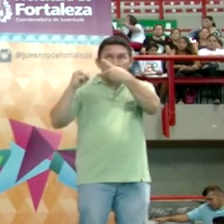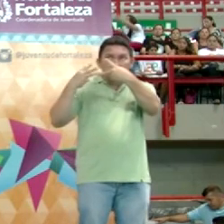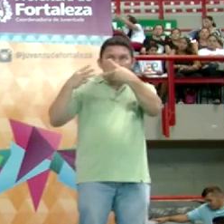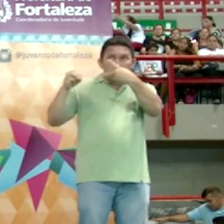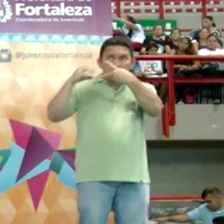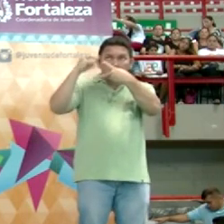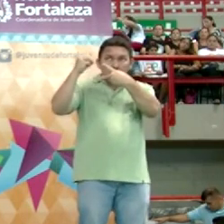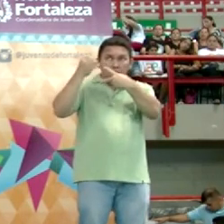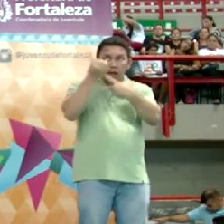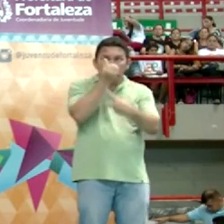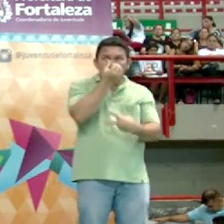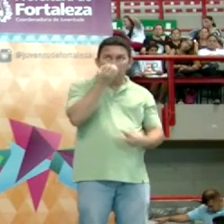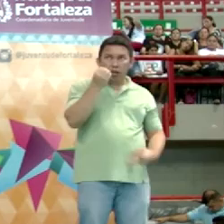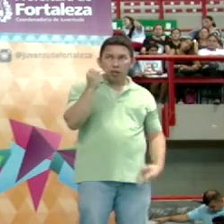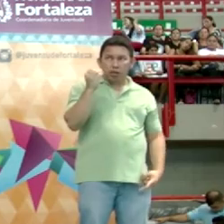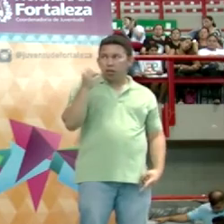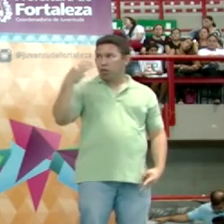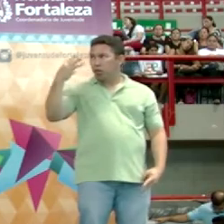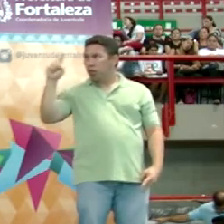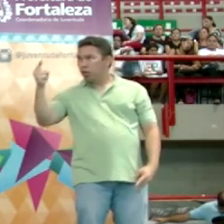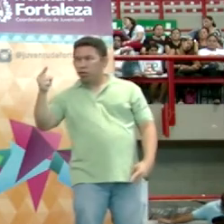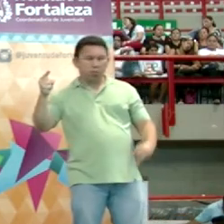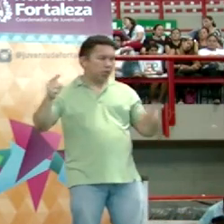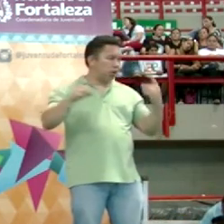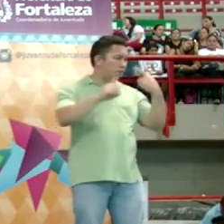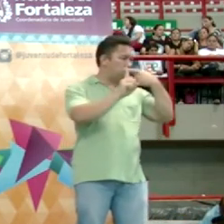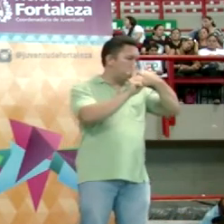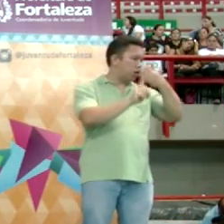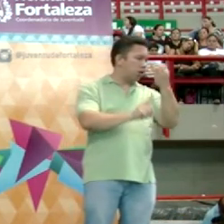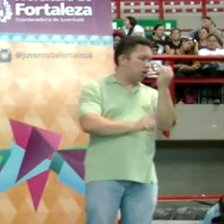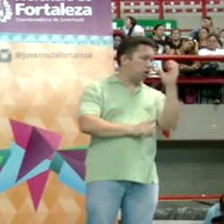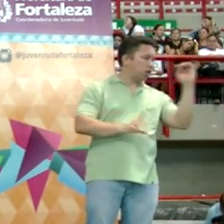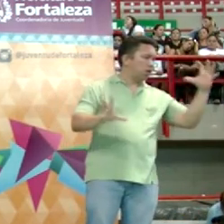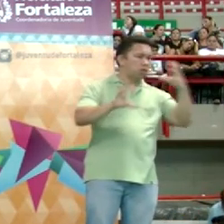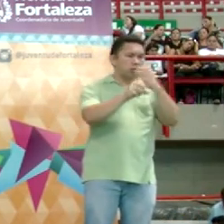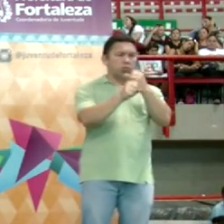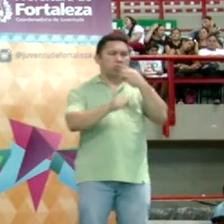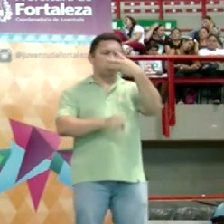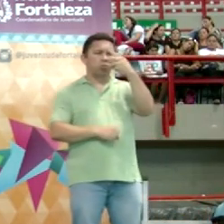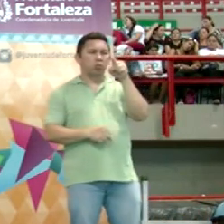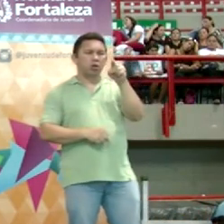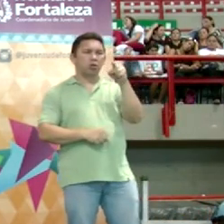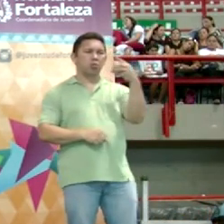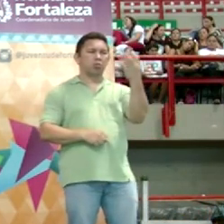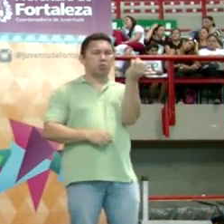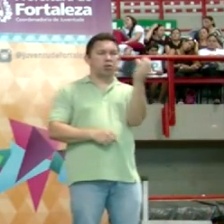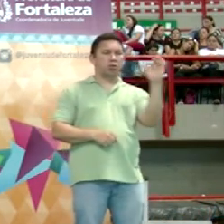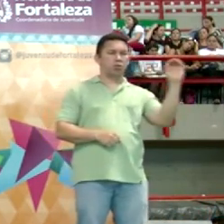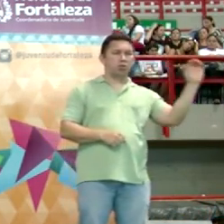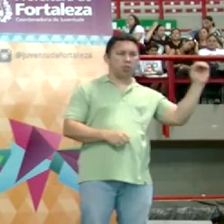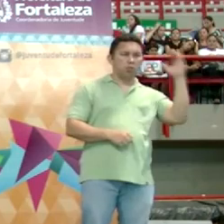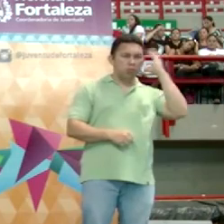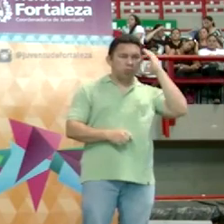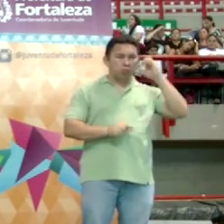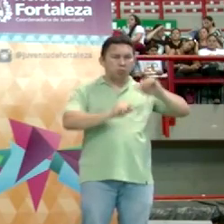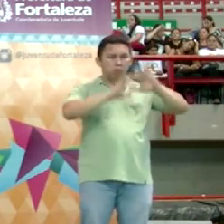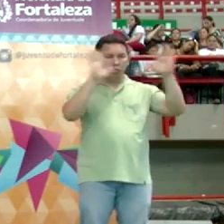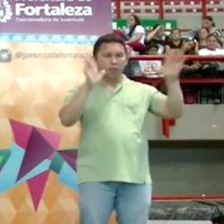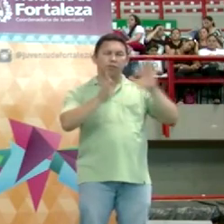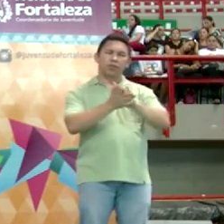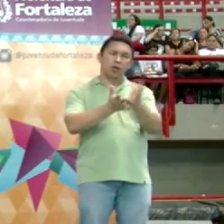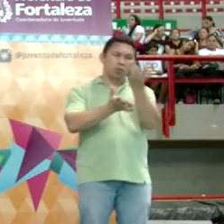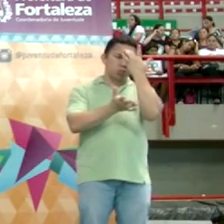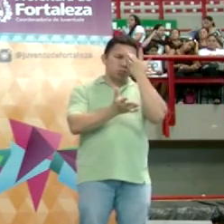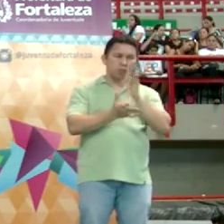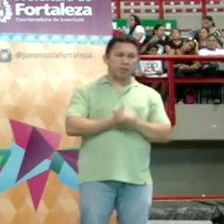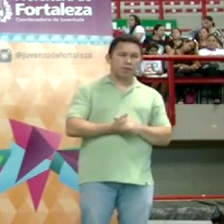mil mais 600, 3.600. Não é fácil? Beleza. Agora vamos lá. Grava então isso,